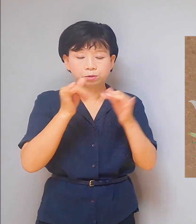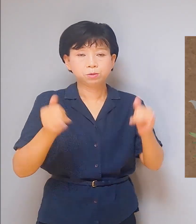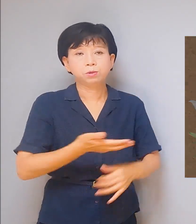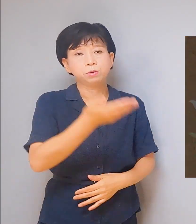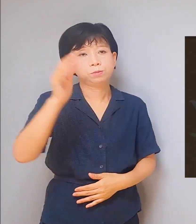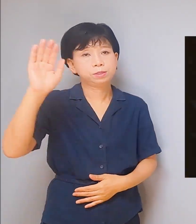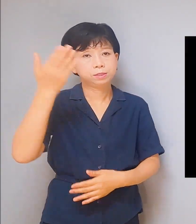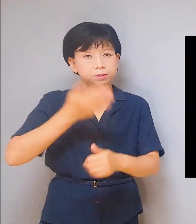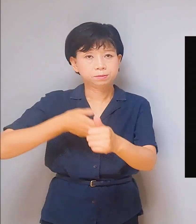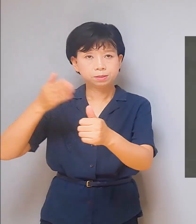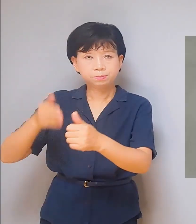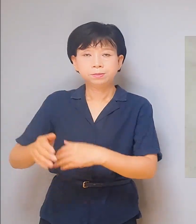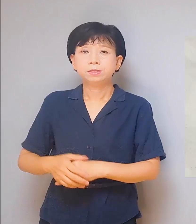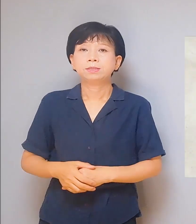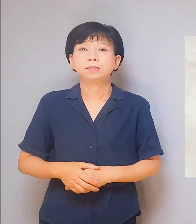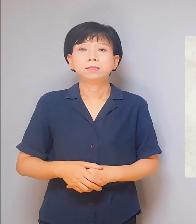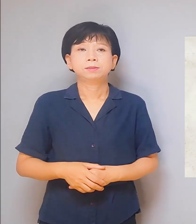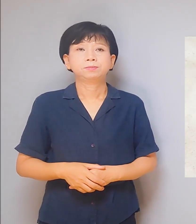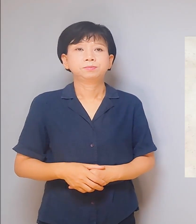되시기 바랍니다.